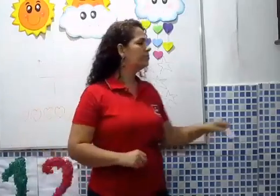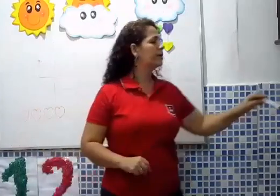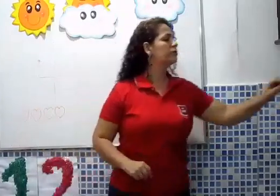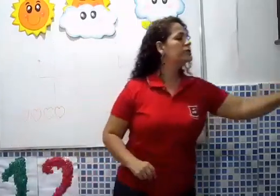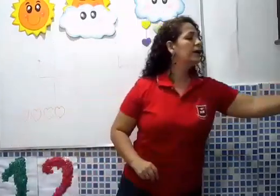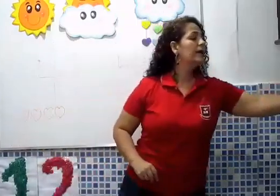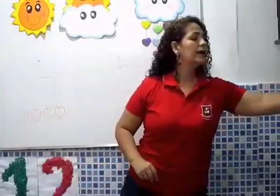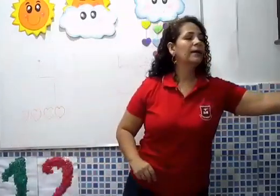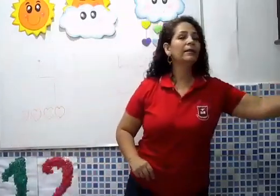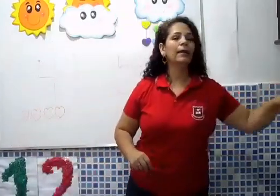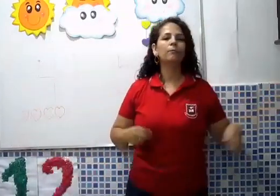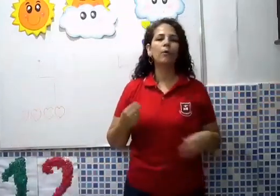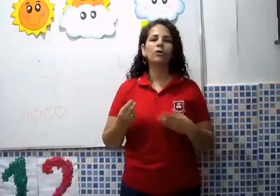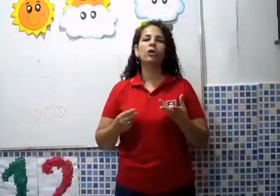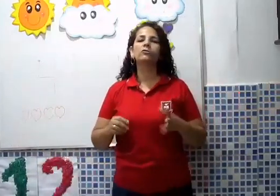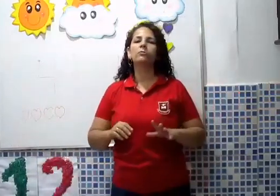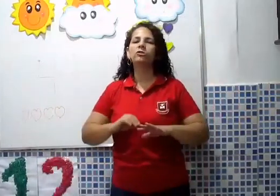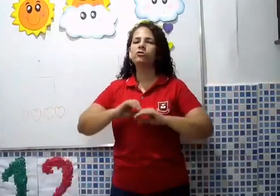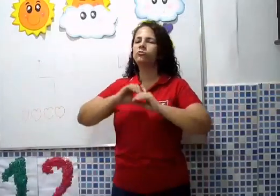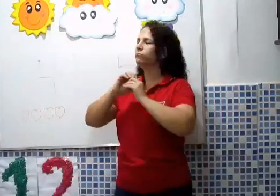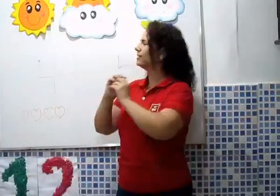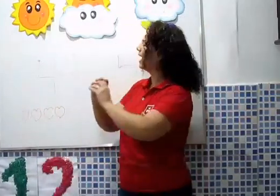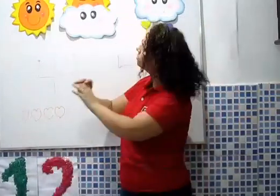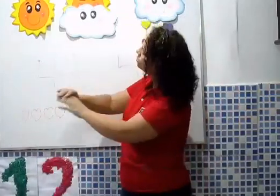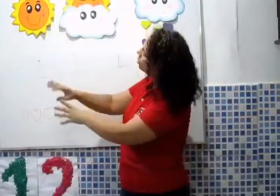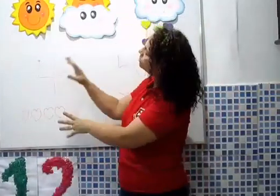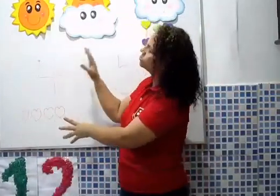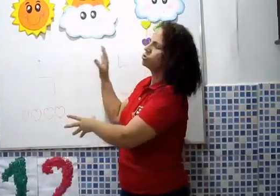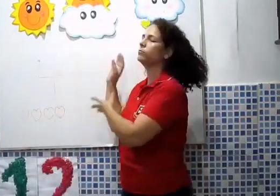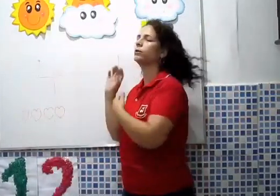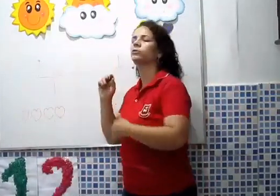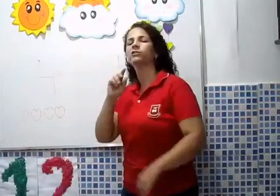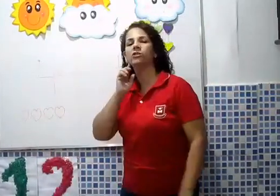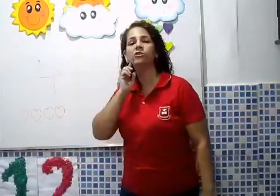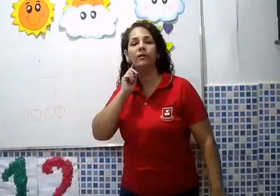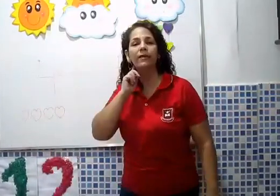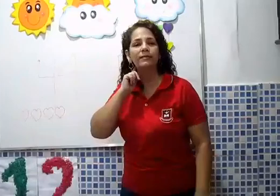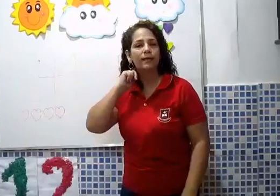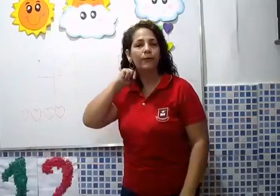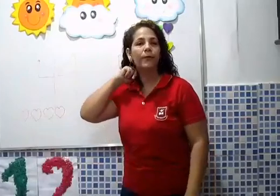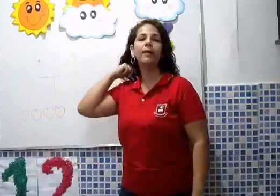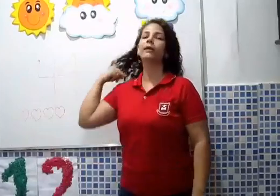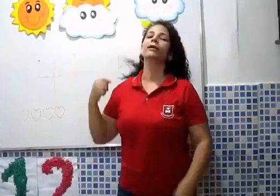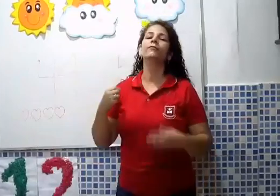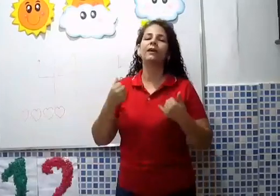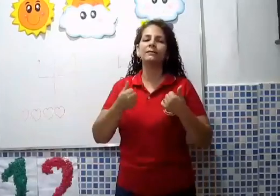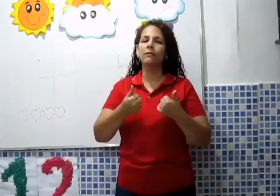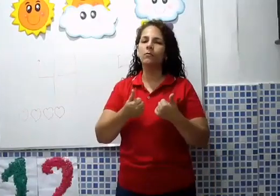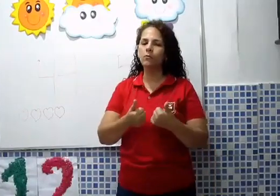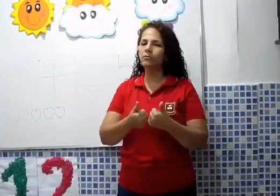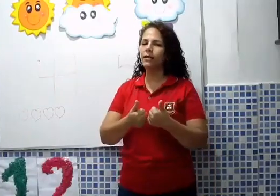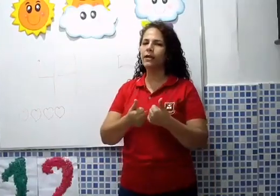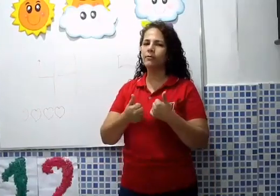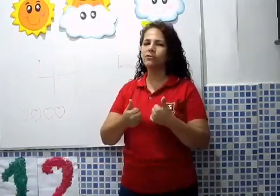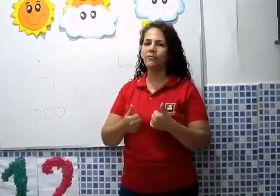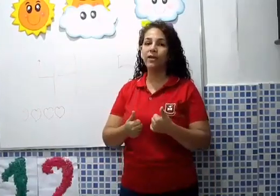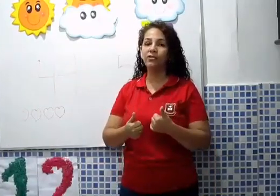números e depois nós vamos juntar todos os números que a gente conheceu. E vai ser muito legal e